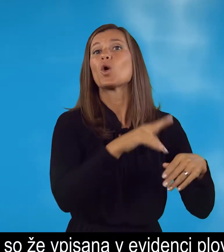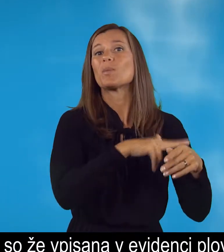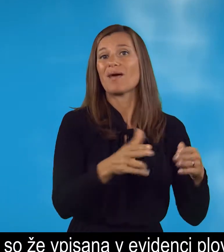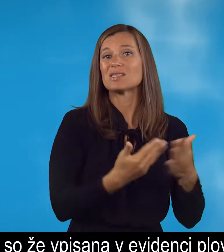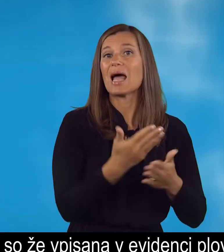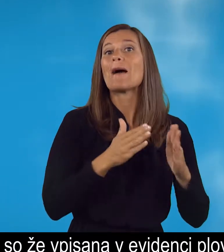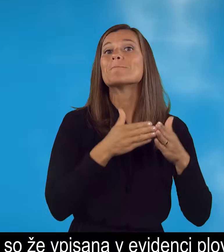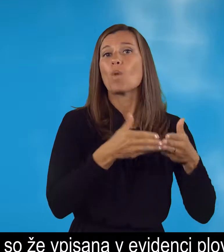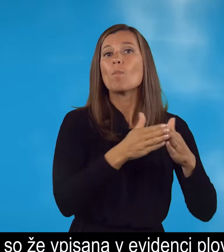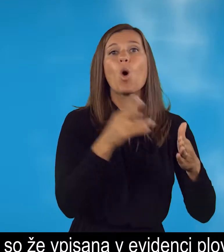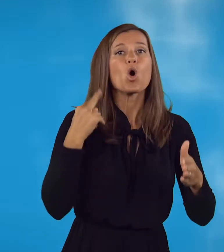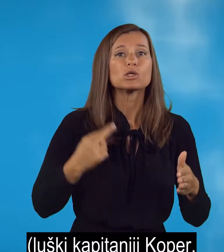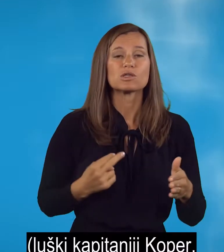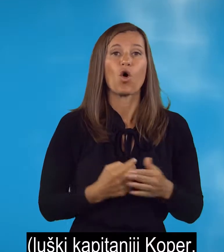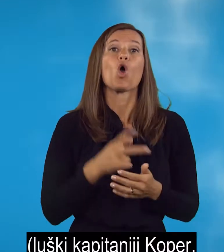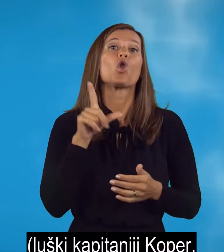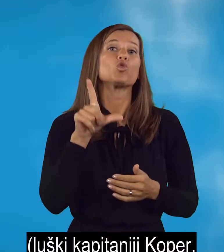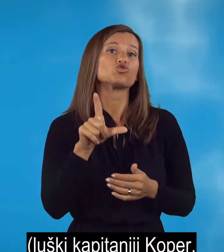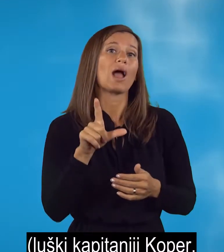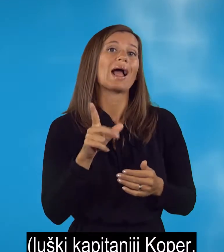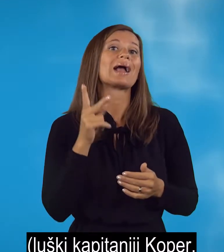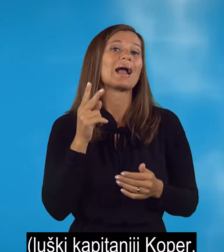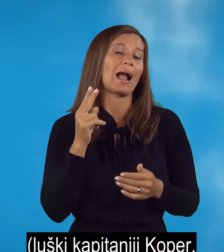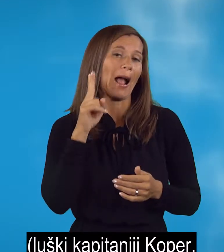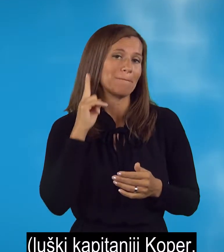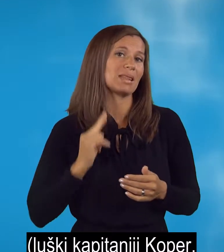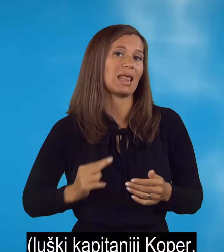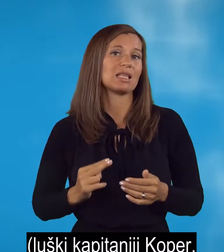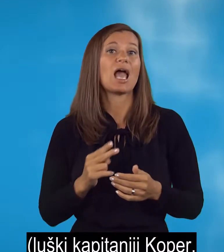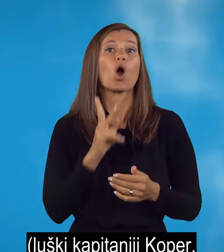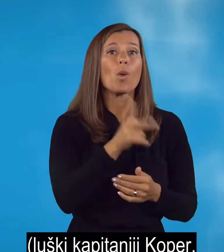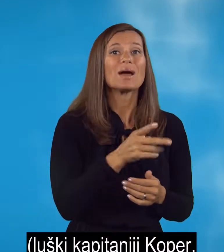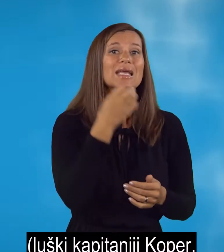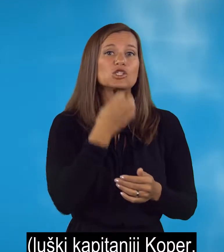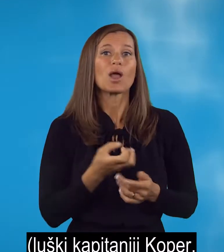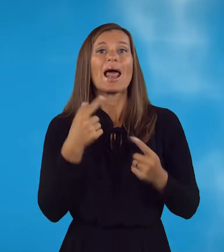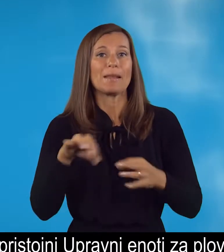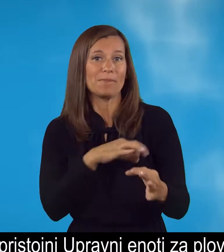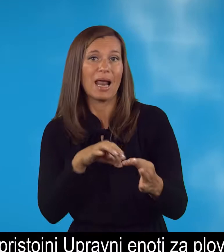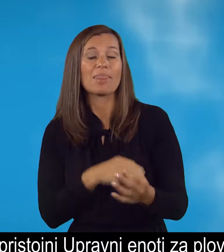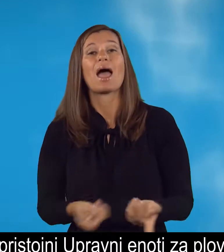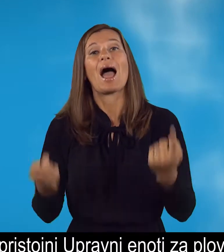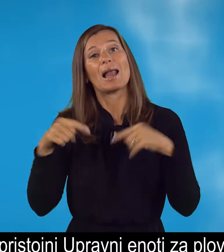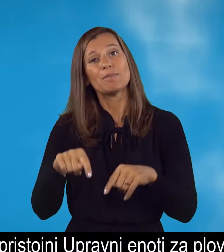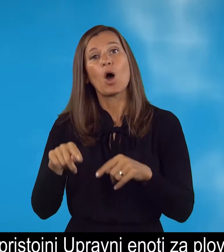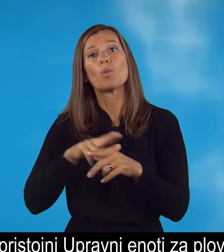pomorstvo, luški kapitaniji Koper, Izola in Piran ali pristojni upravni enoti za